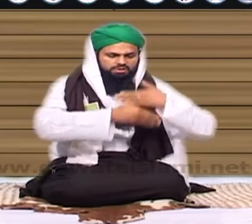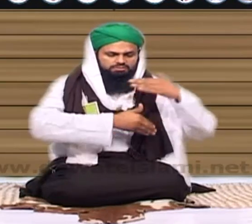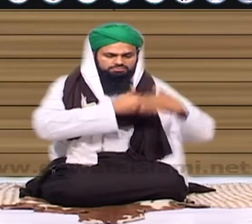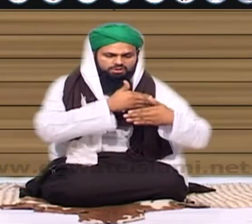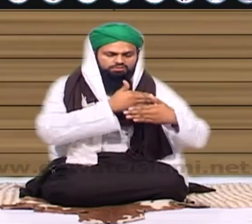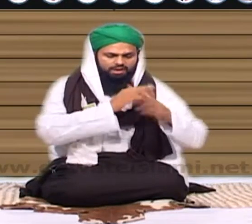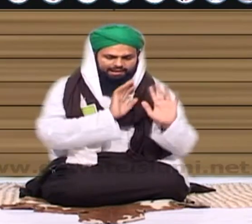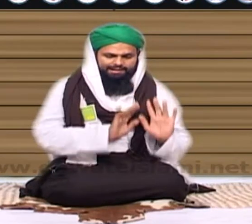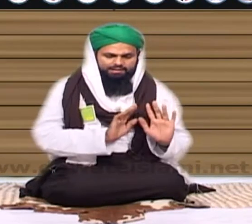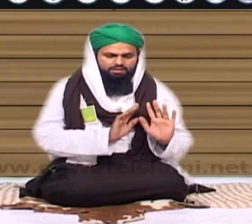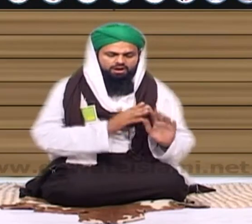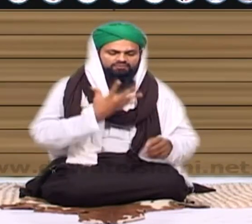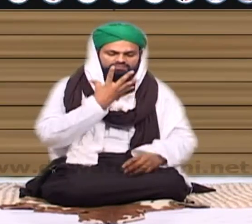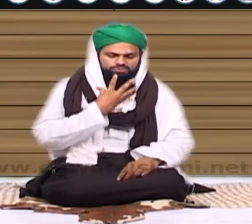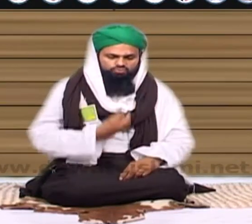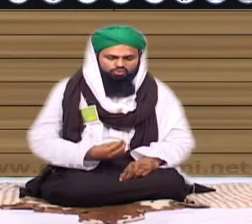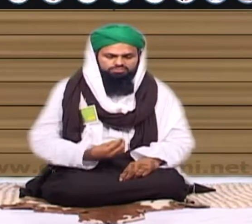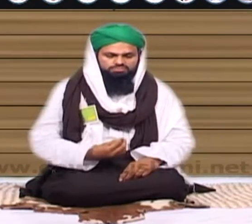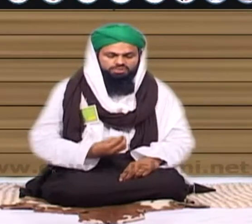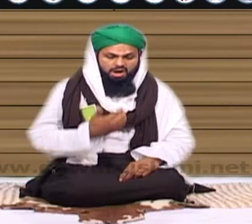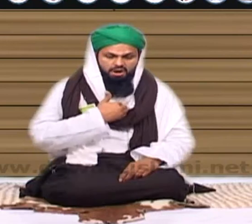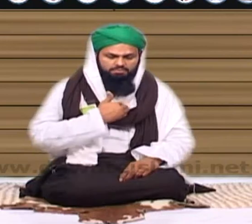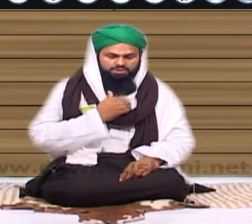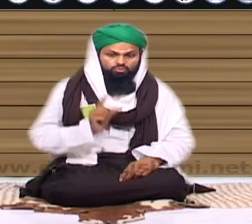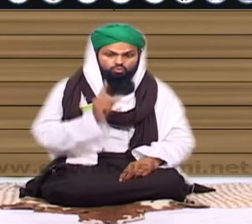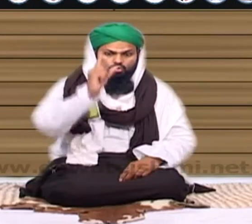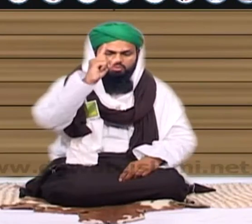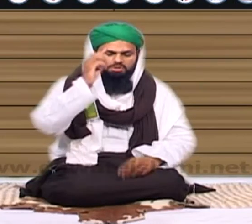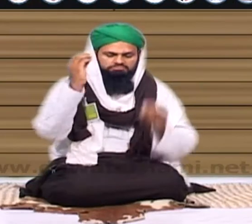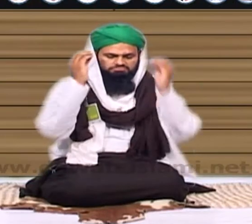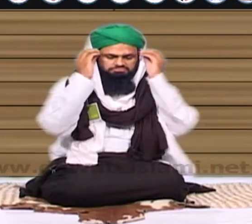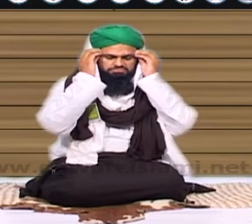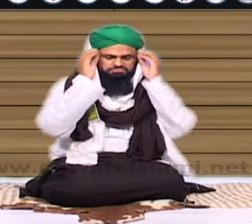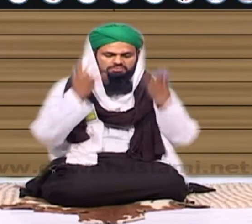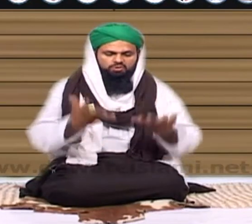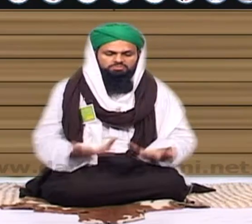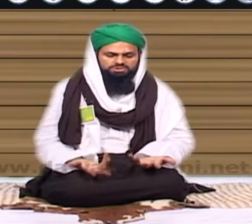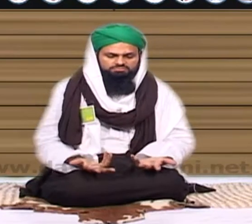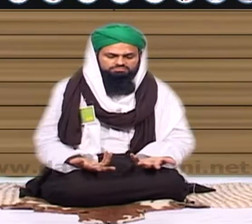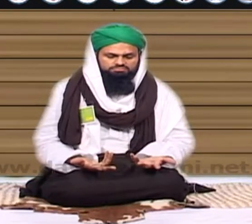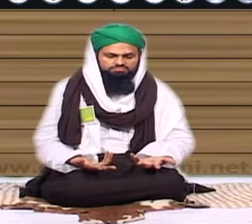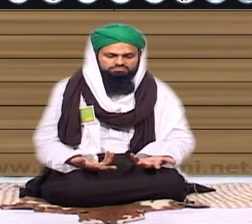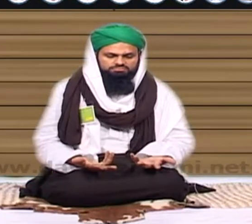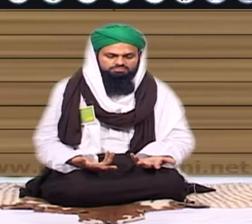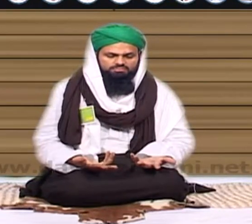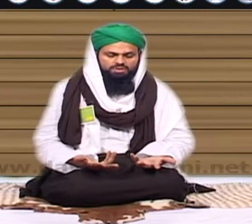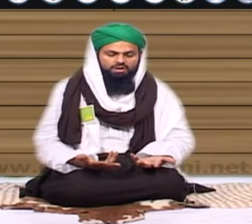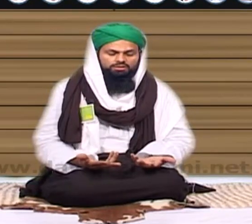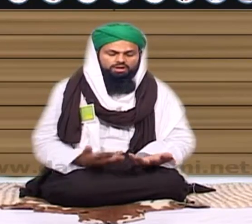آہستہ آہستہ سب کچھ ہو رہا ہے لیکن افسوس ہمیں اپنی زندگی کا پتہ کوئی تو یاد